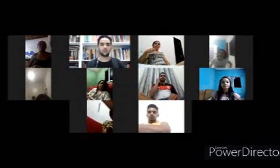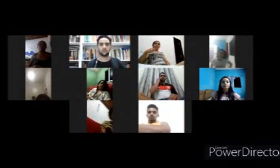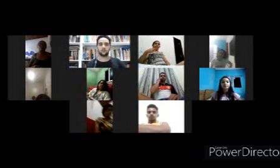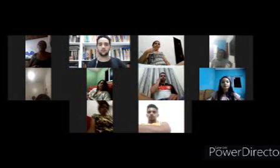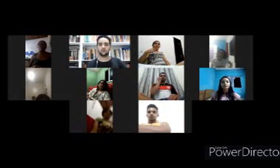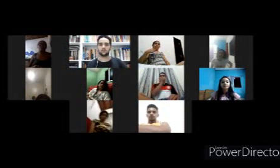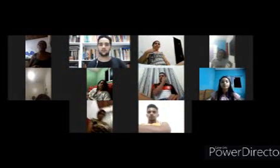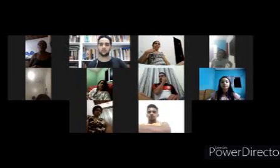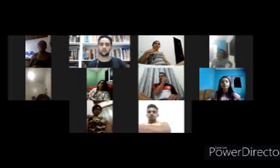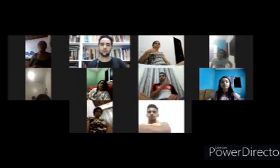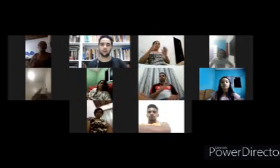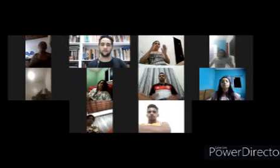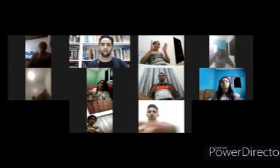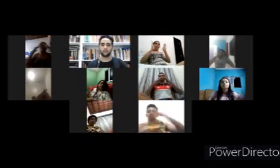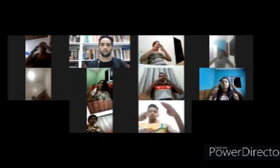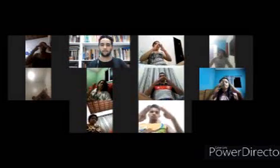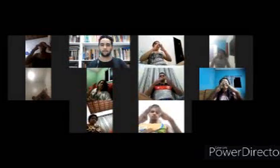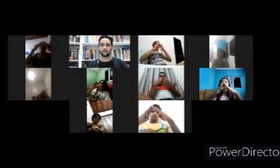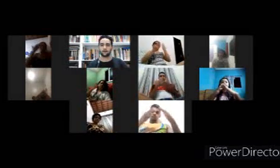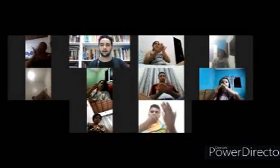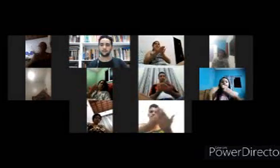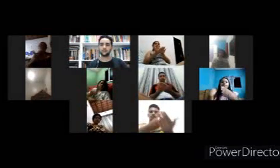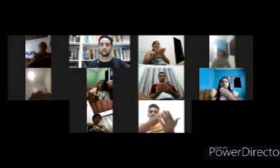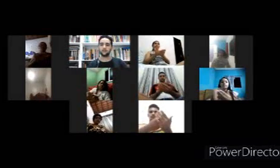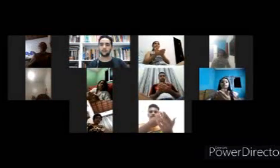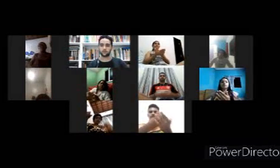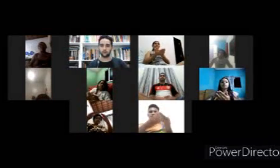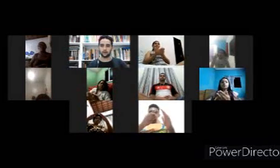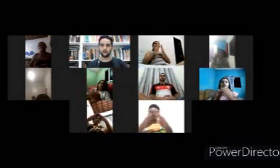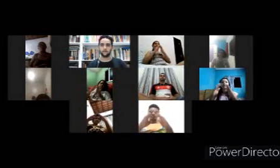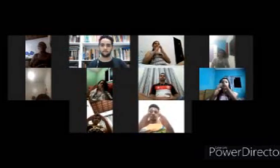Escola. Escola. Casa e estudar.